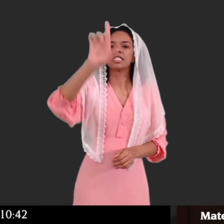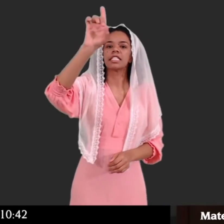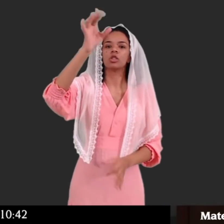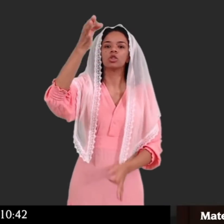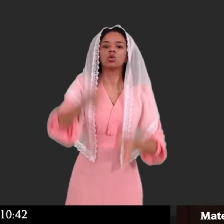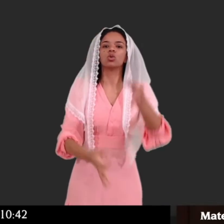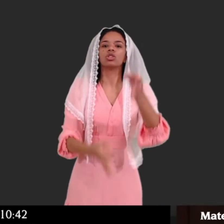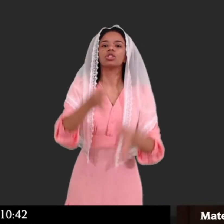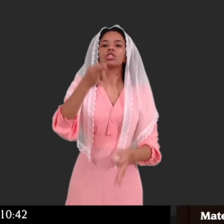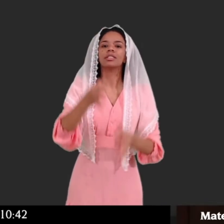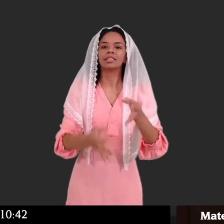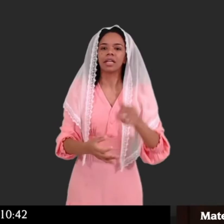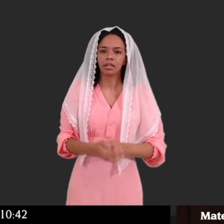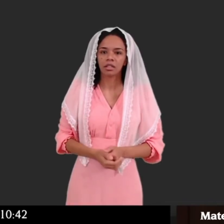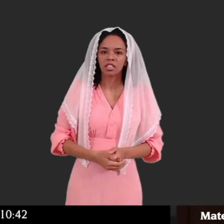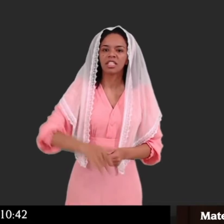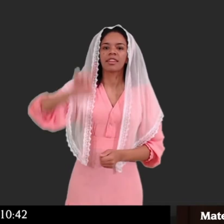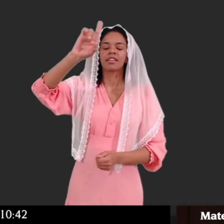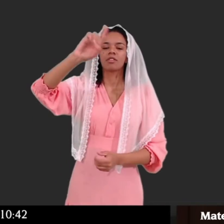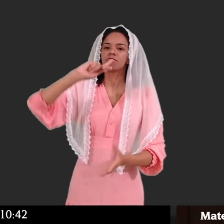justiça, Deus é